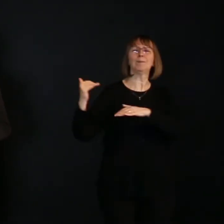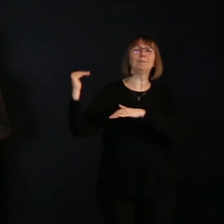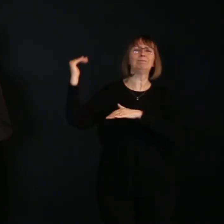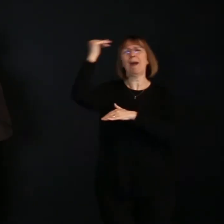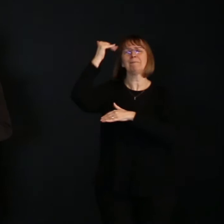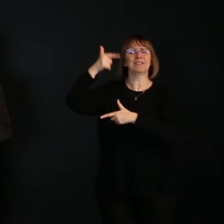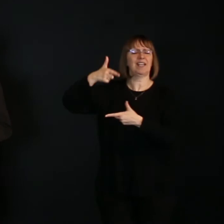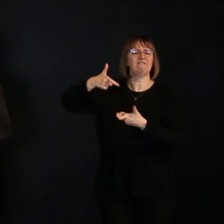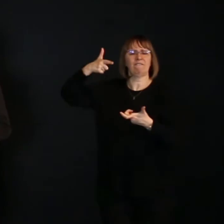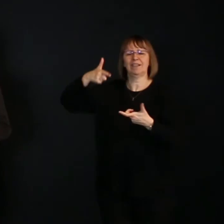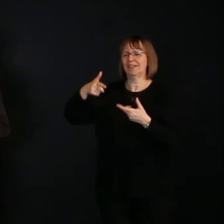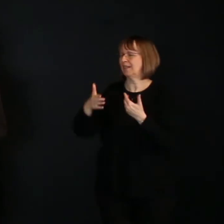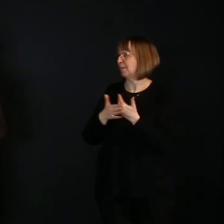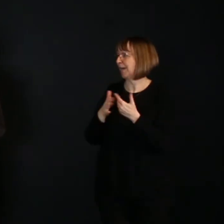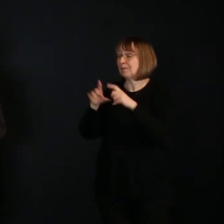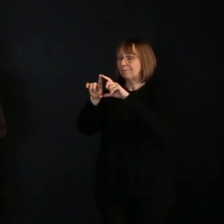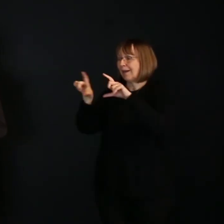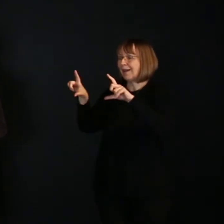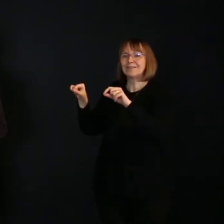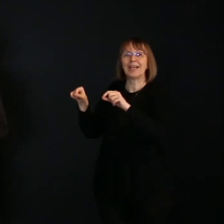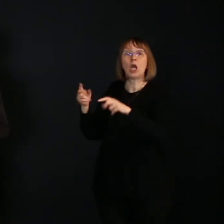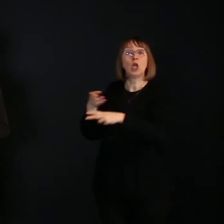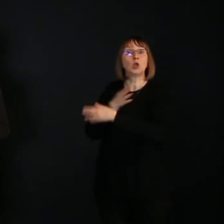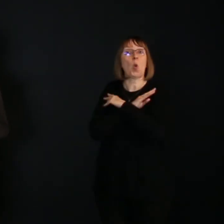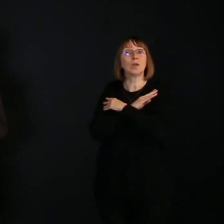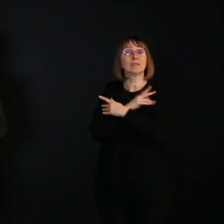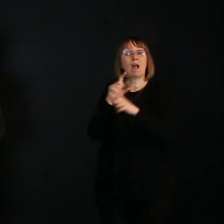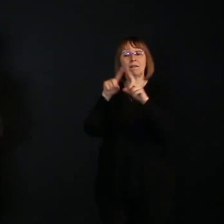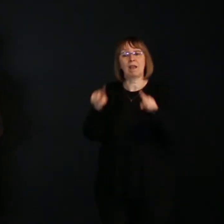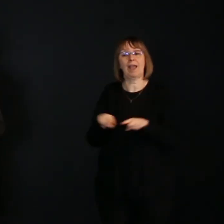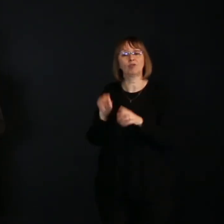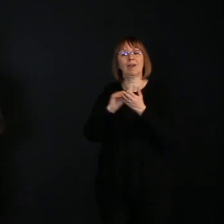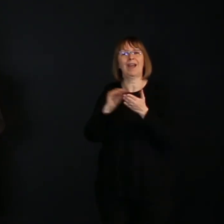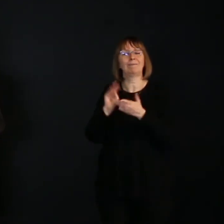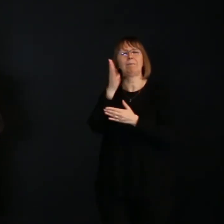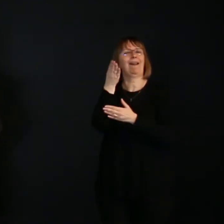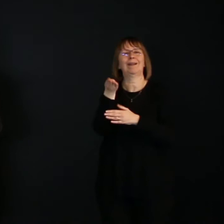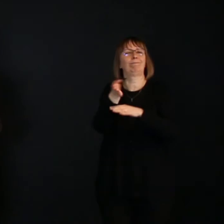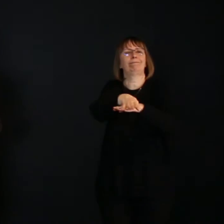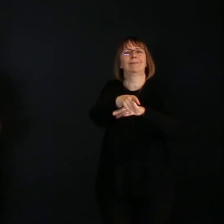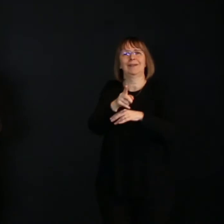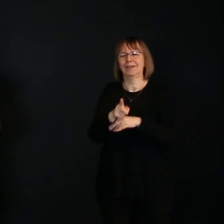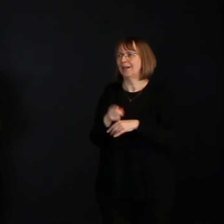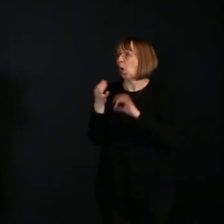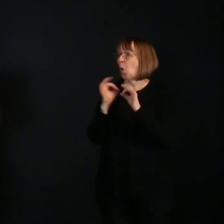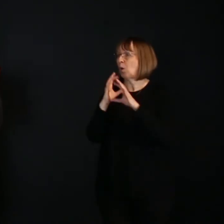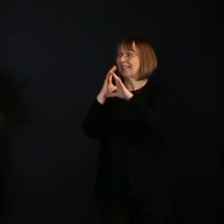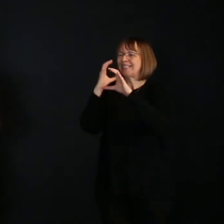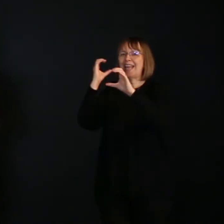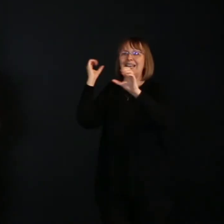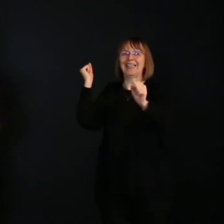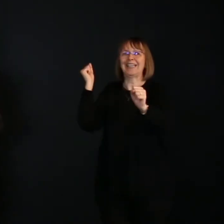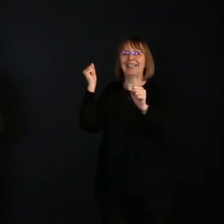als Waffe, beispielsweise eine Todesanzeige für Belgien oder auch der Zeppelin, der quasi